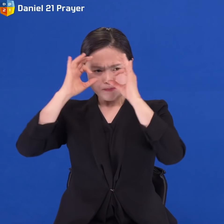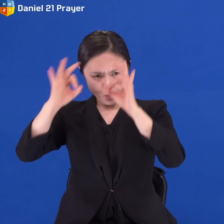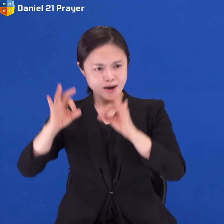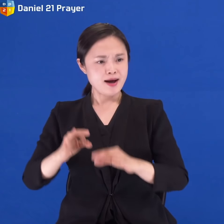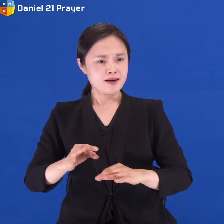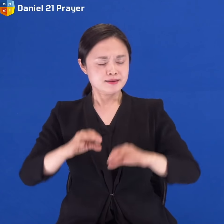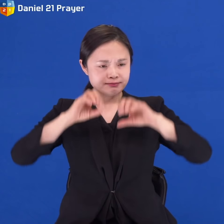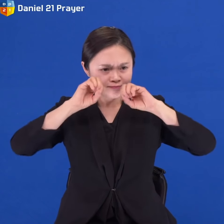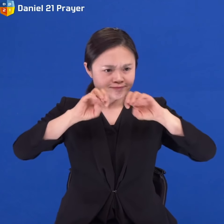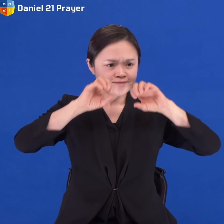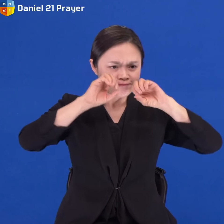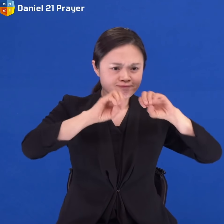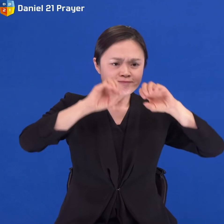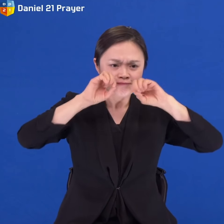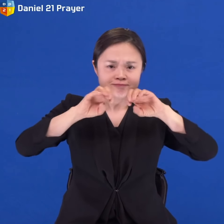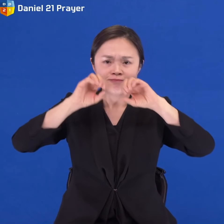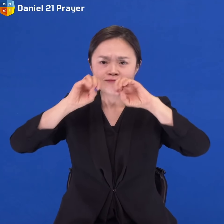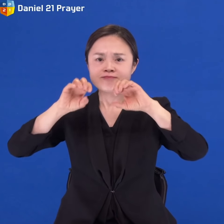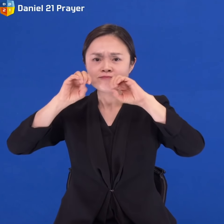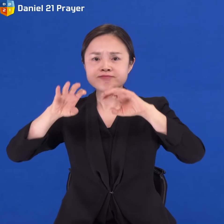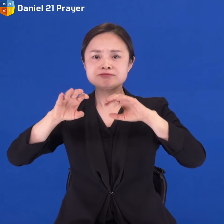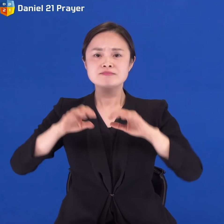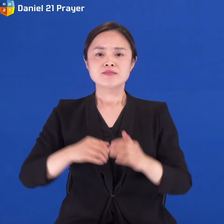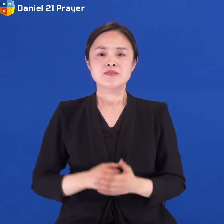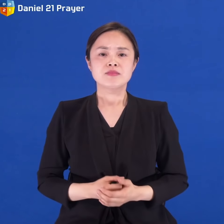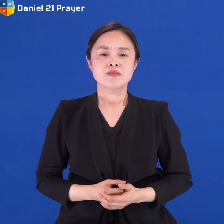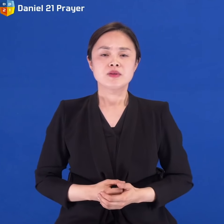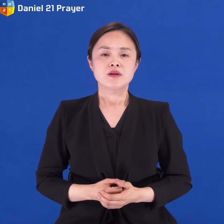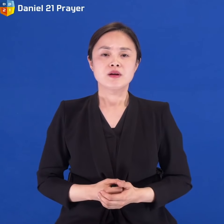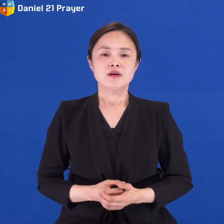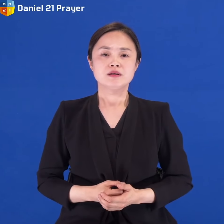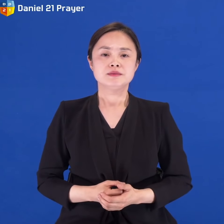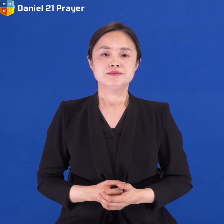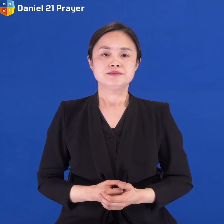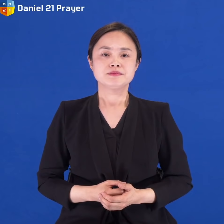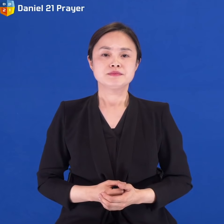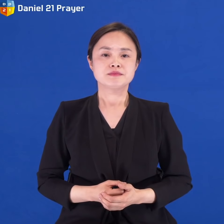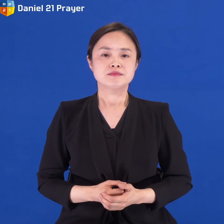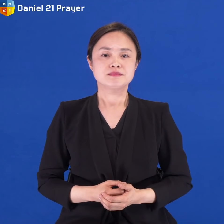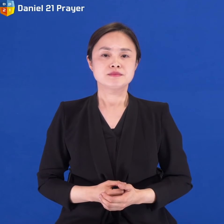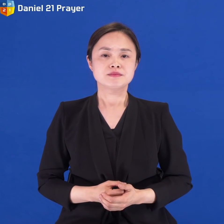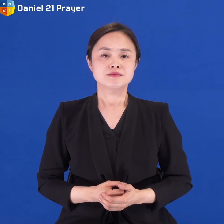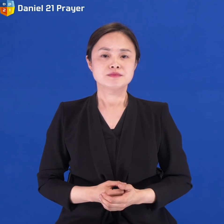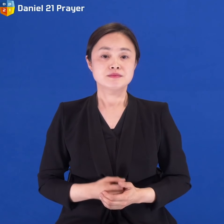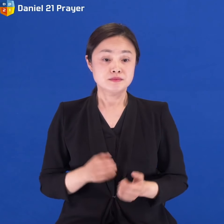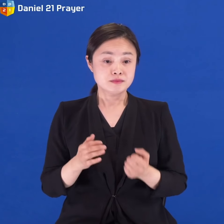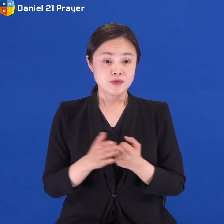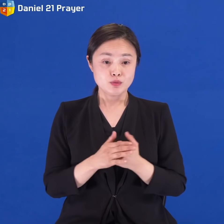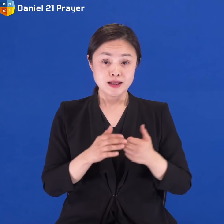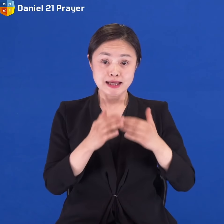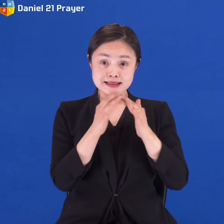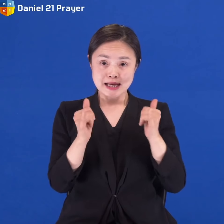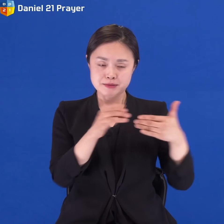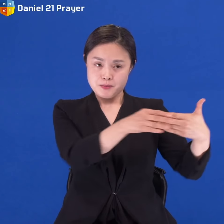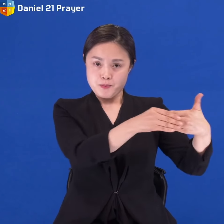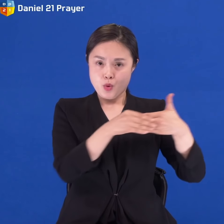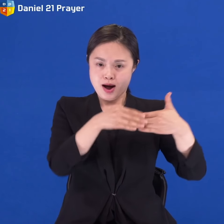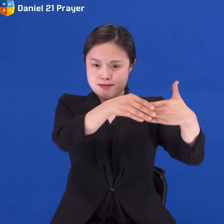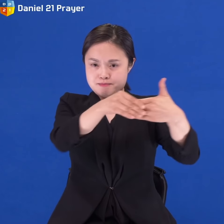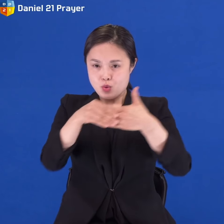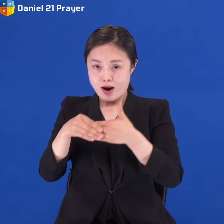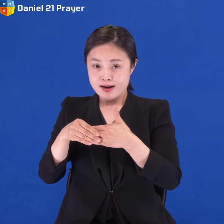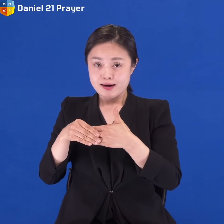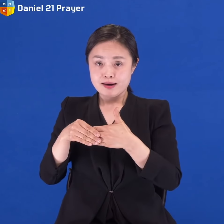자리는 채웠는데요. 제가 못 견디니까 교회 생활이 안 돼요. 거짓 메시지에 속은, 내 상처에 속은